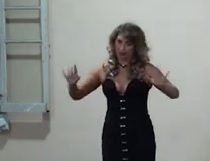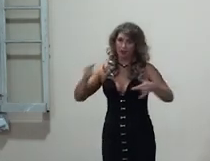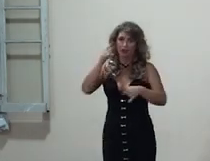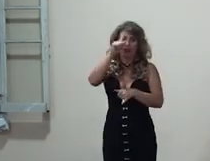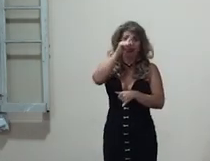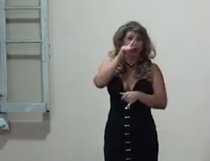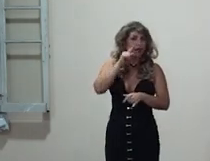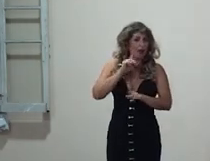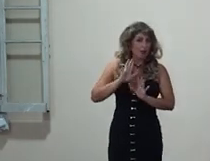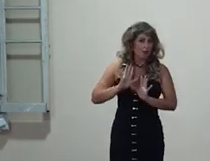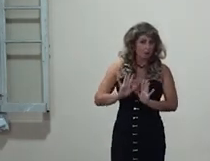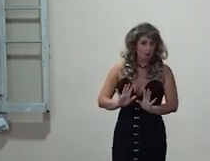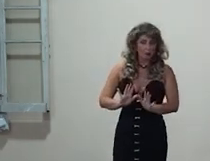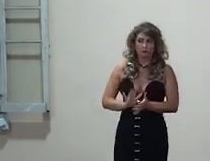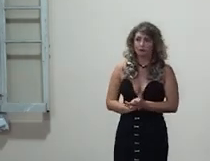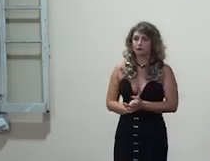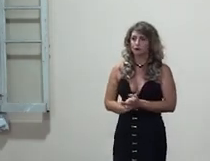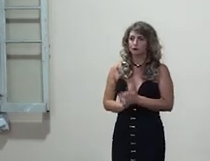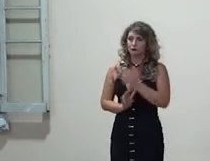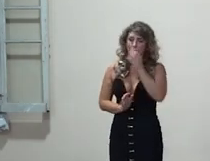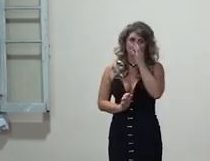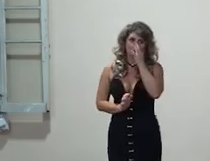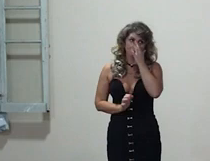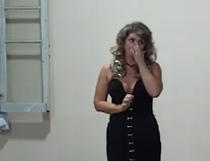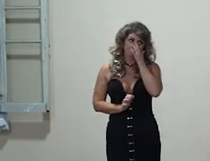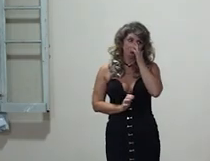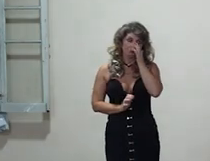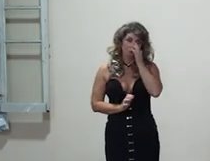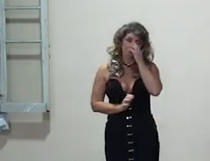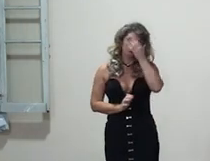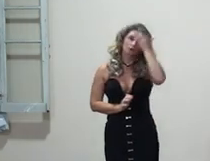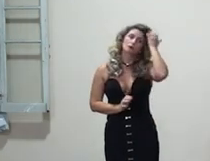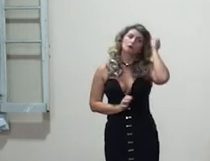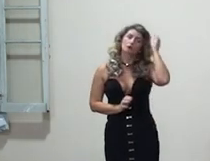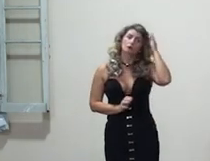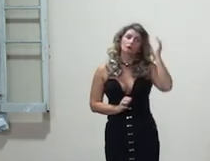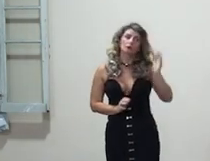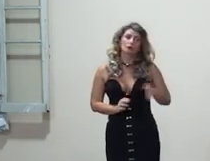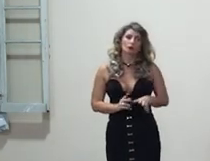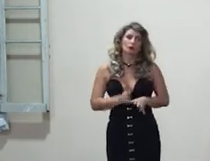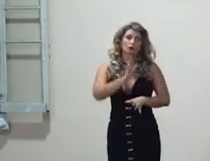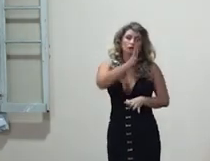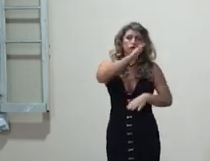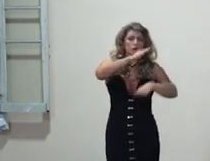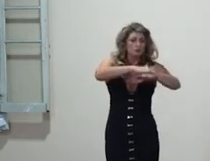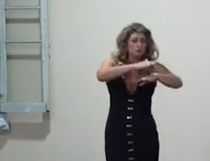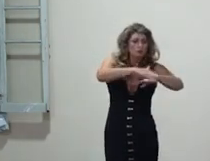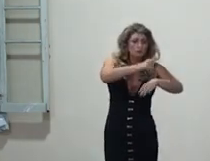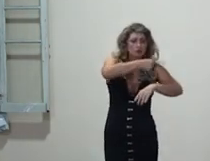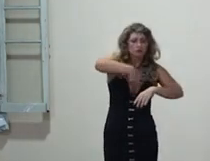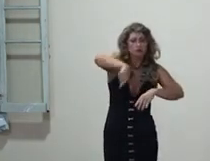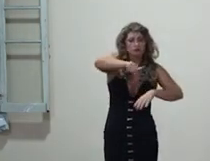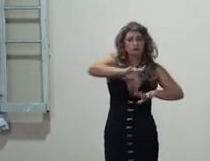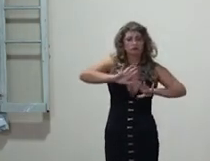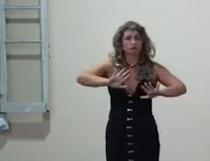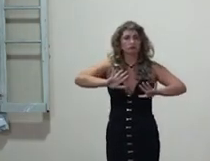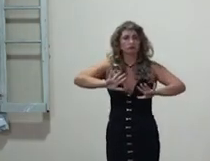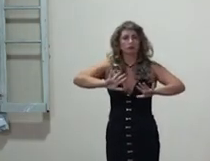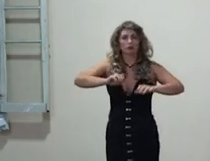Linha. E, né? Aí eu chamei, estava lá